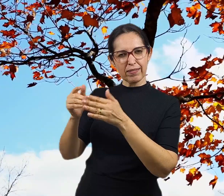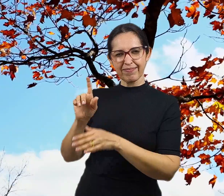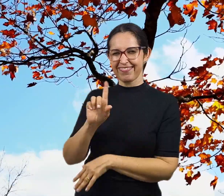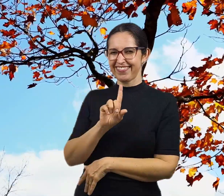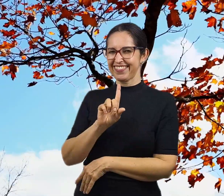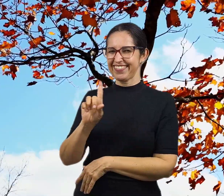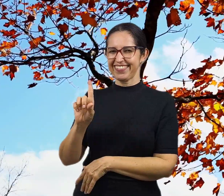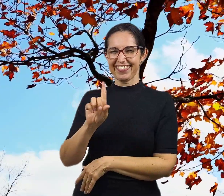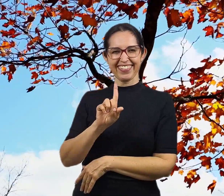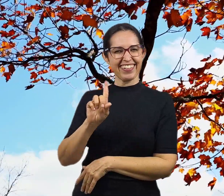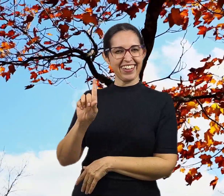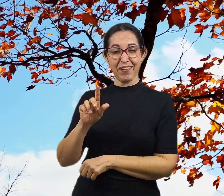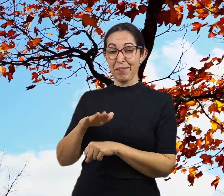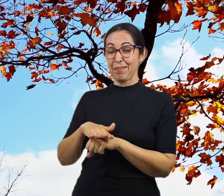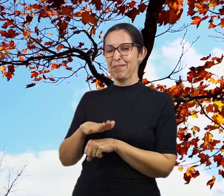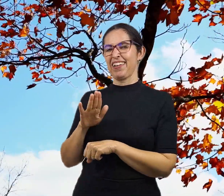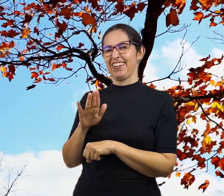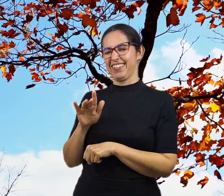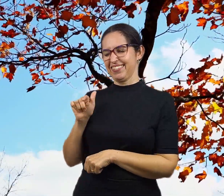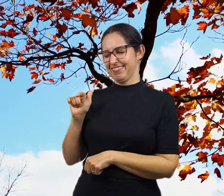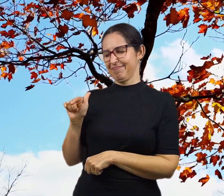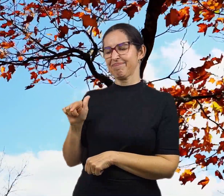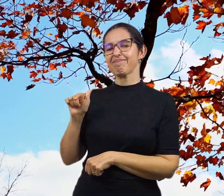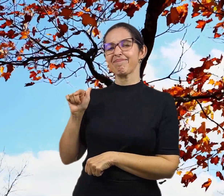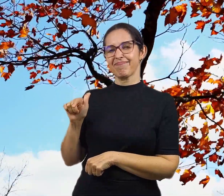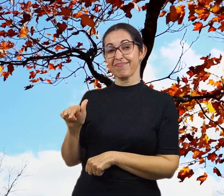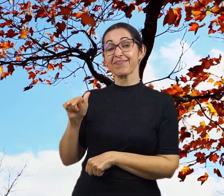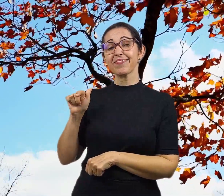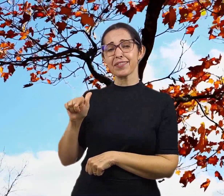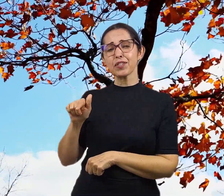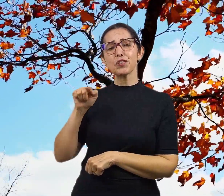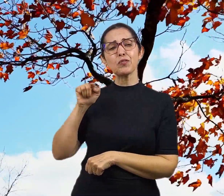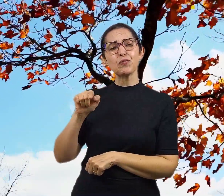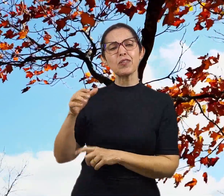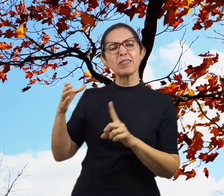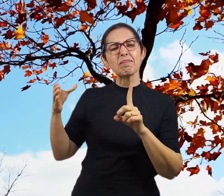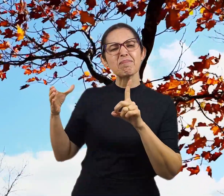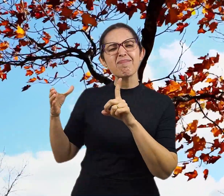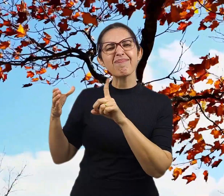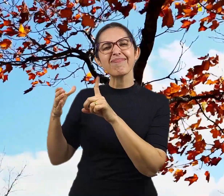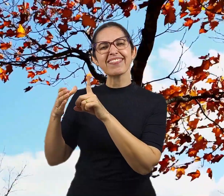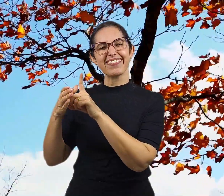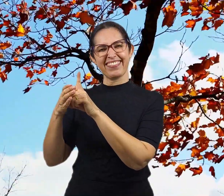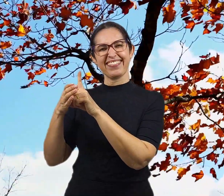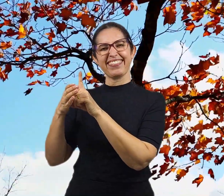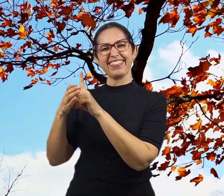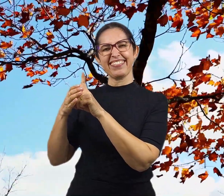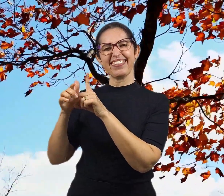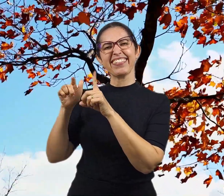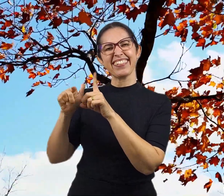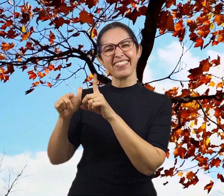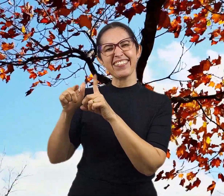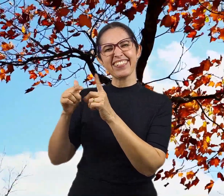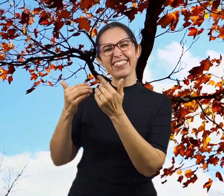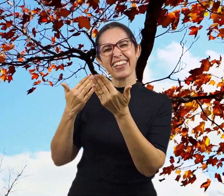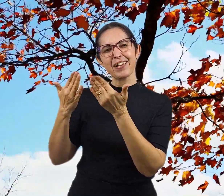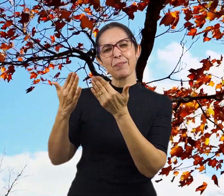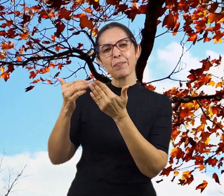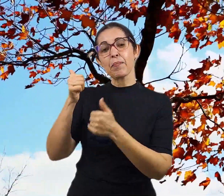é algo mais profundo. Você compõe a noiva de Cristo neste lugar, porque você vai